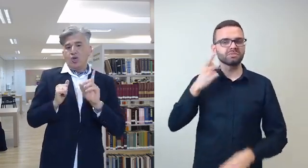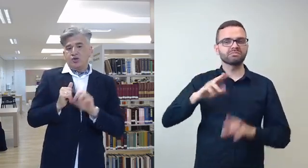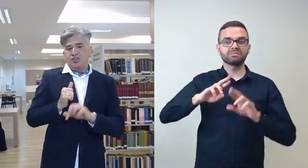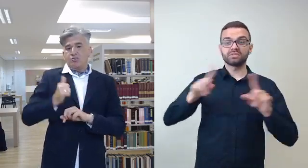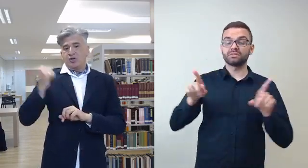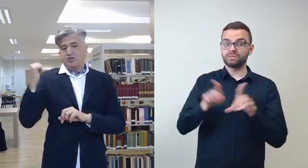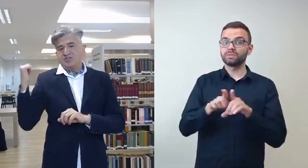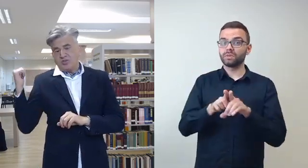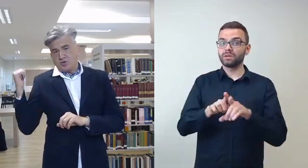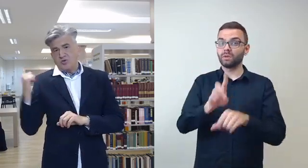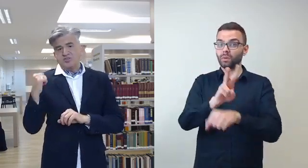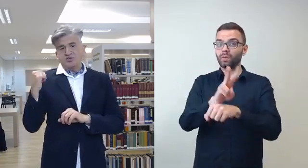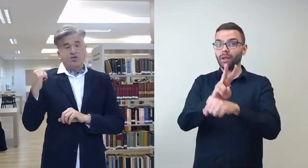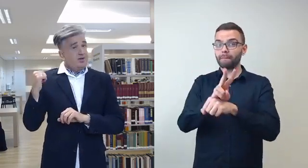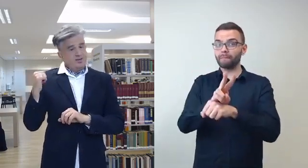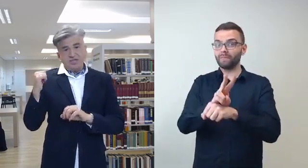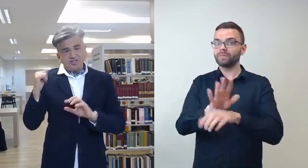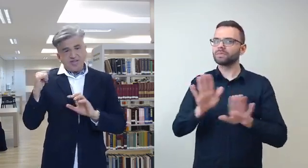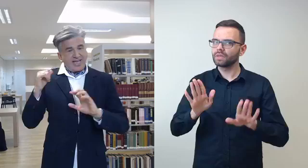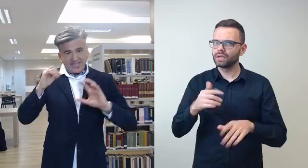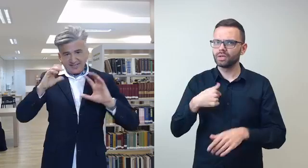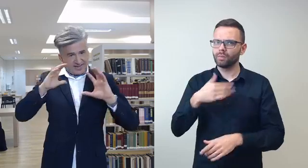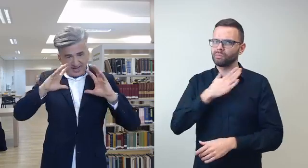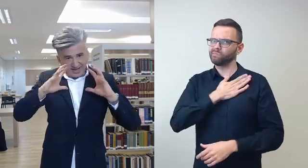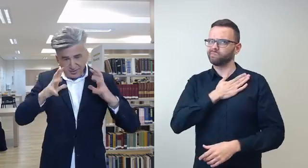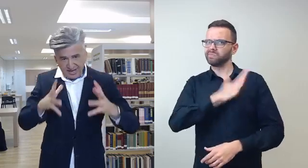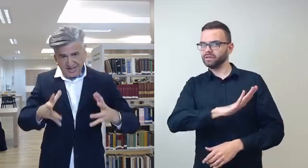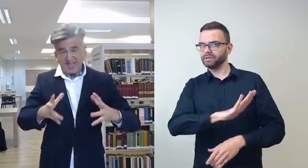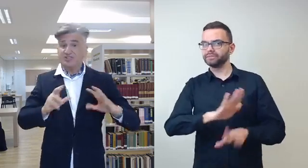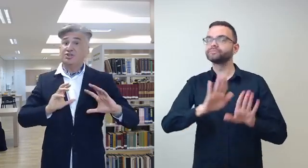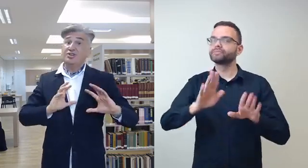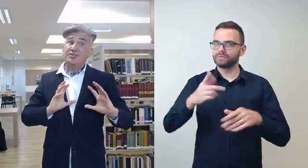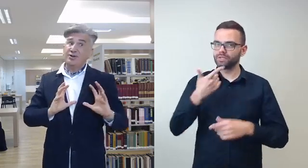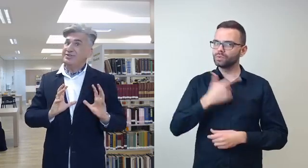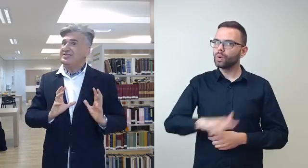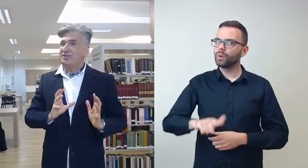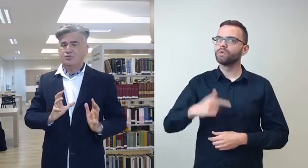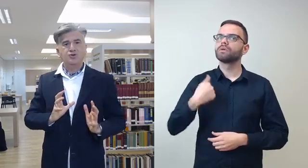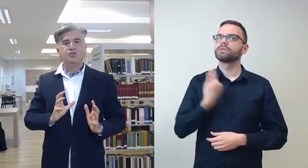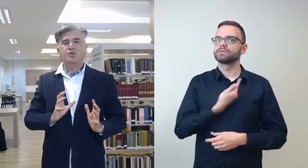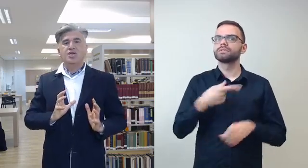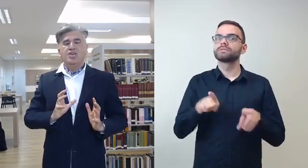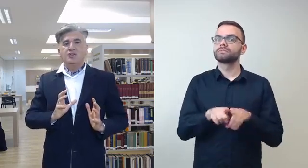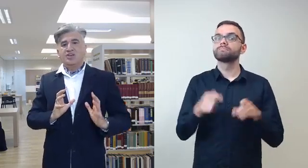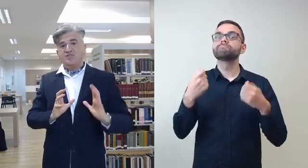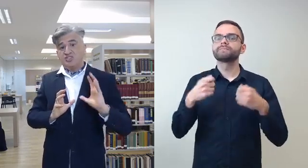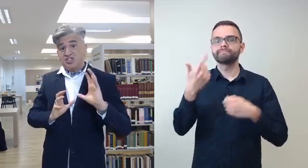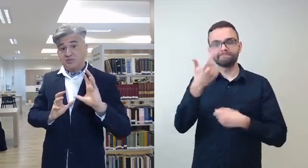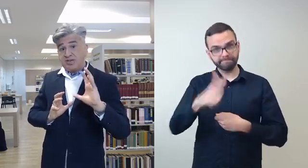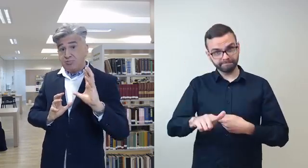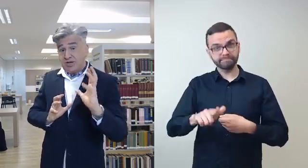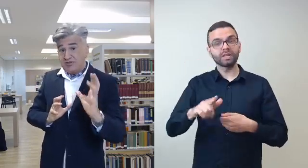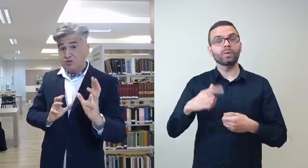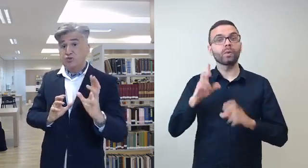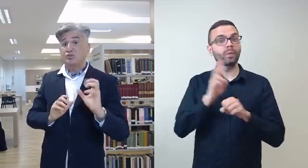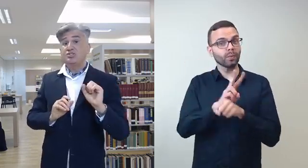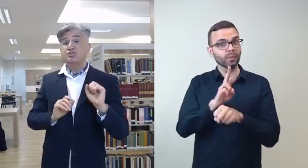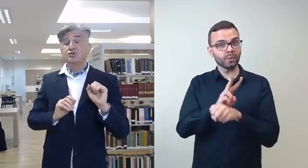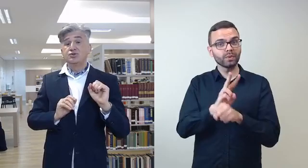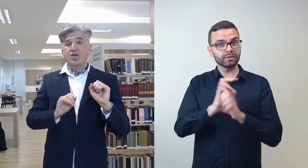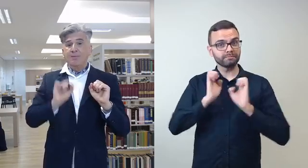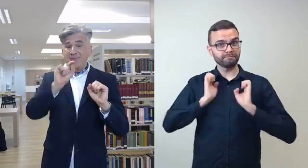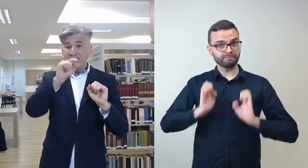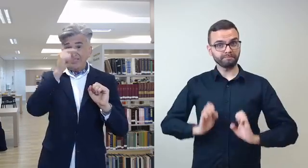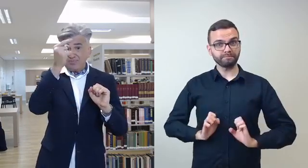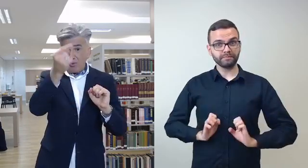Ou eu tenho preconceito com isso. Não, gente, aí entra aquela neutralidade, só que não está acontecendo muito. Eu já vi gente manipulando o discurso de